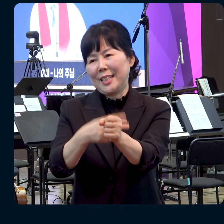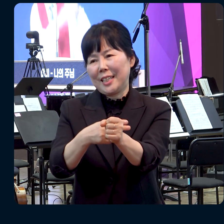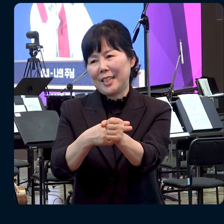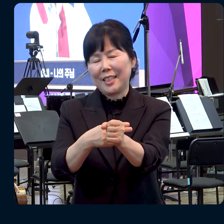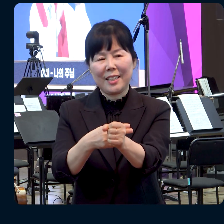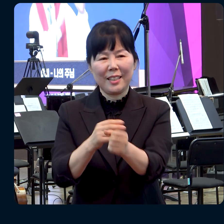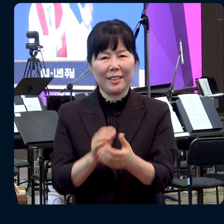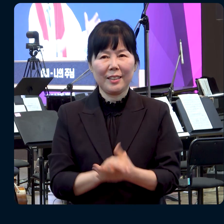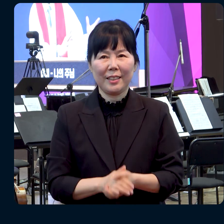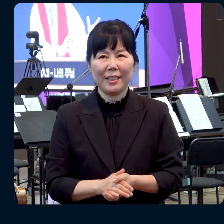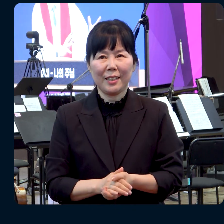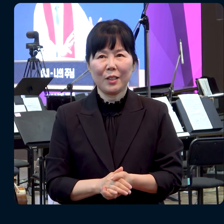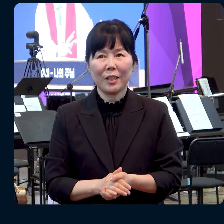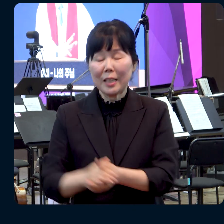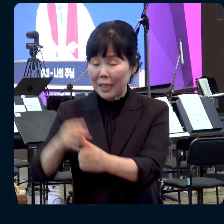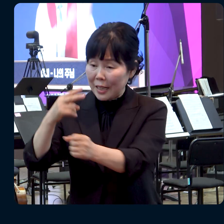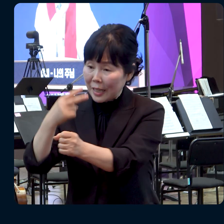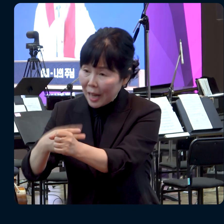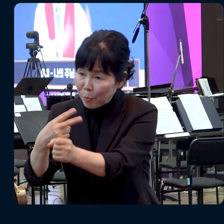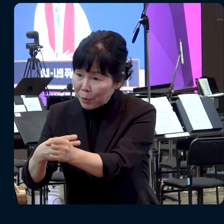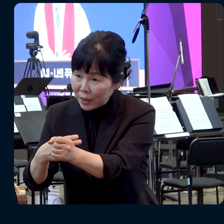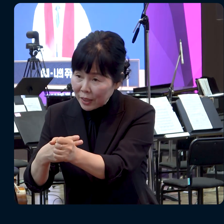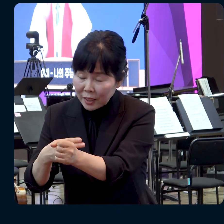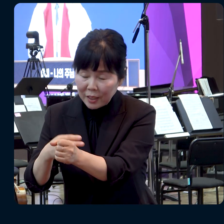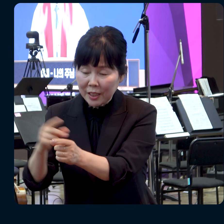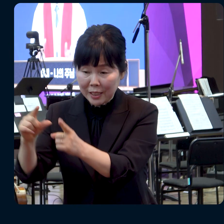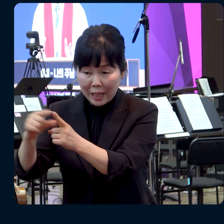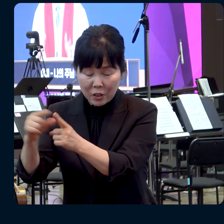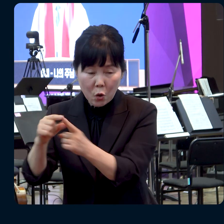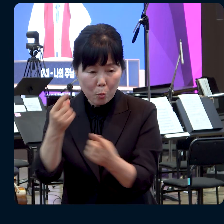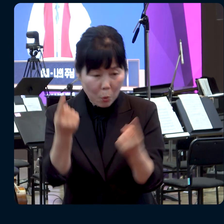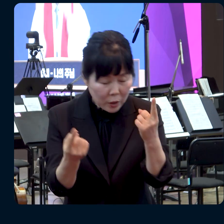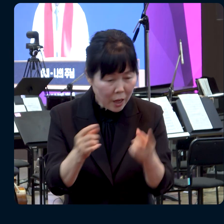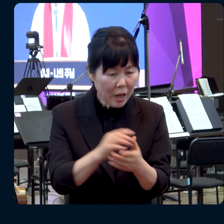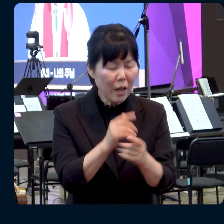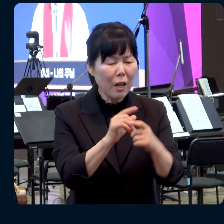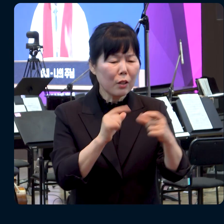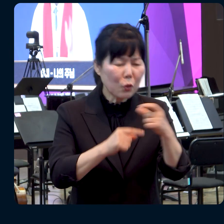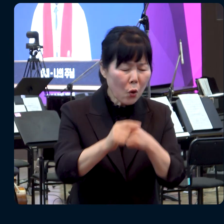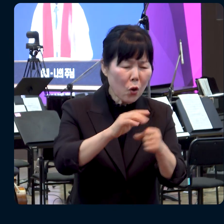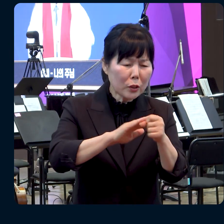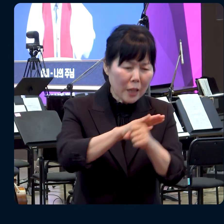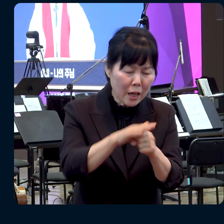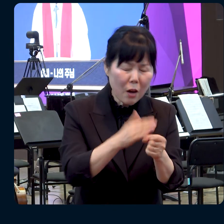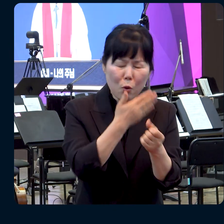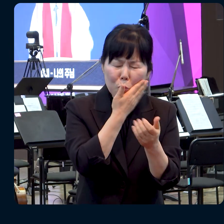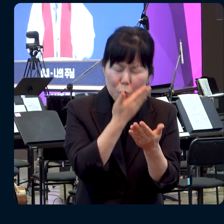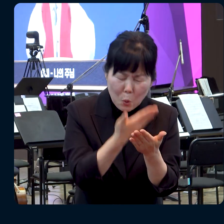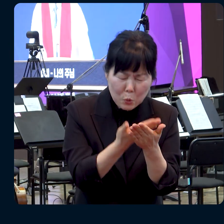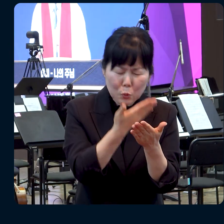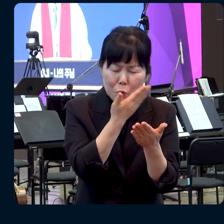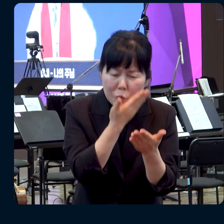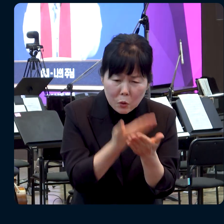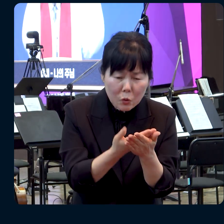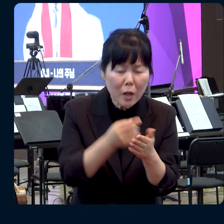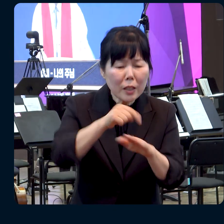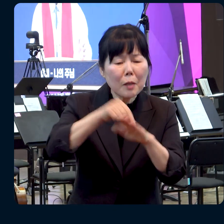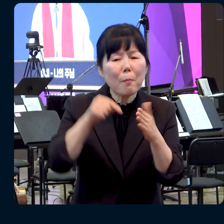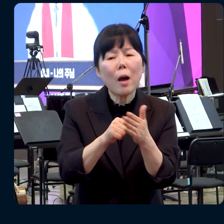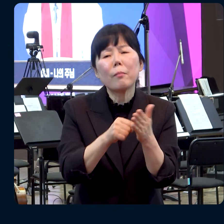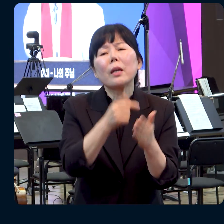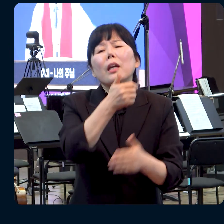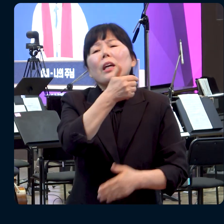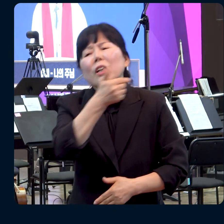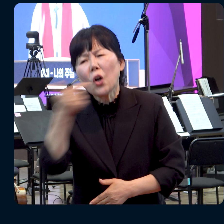그 랍비라는 말보다 그 사랑하고 존경하고 너무 소중하게 여기는 그 마음이